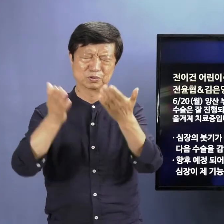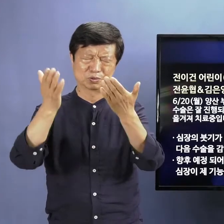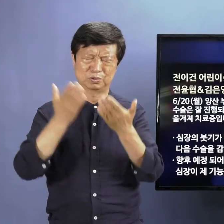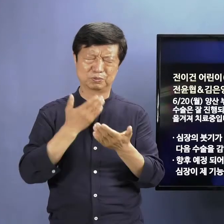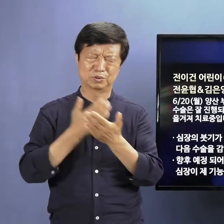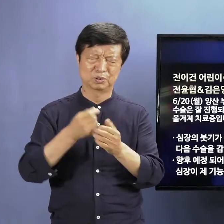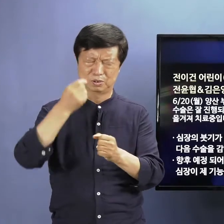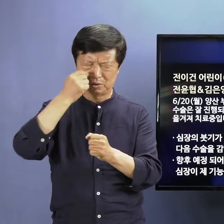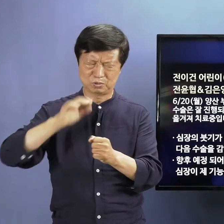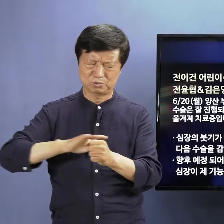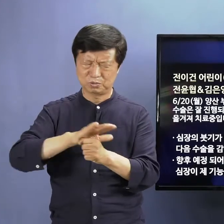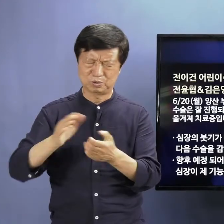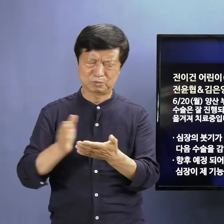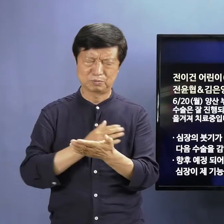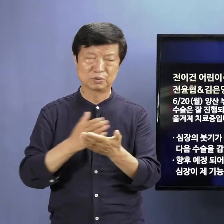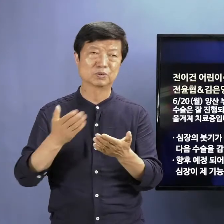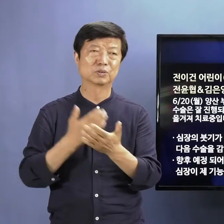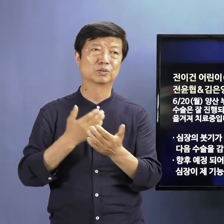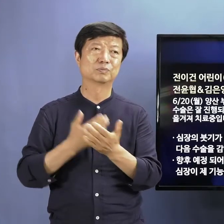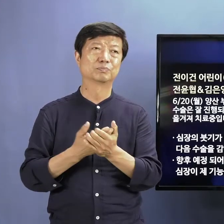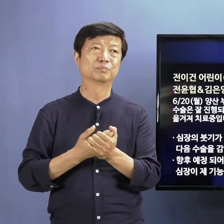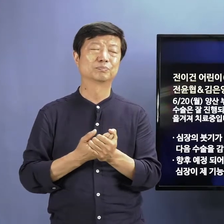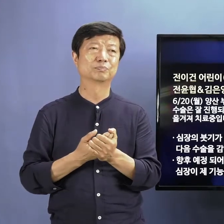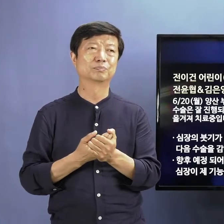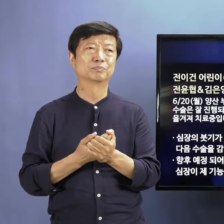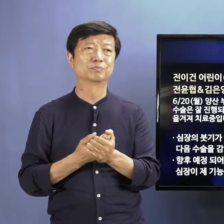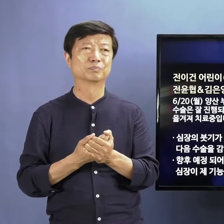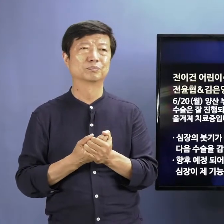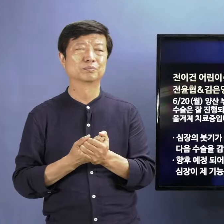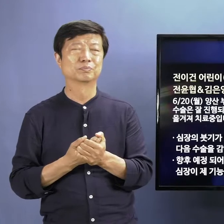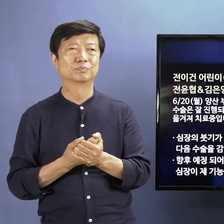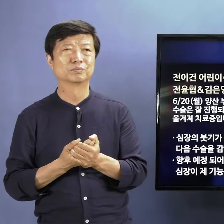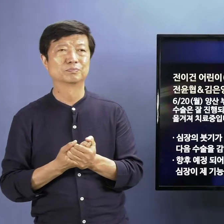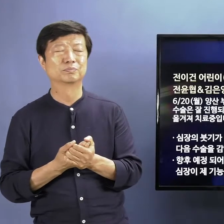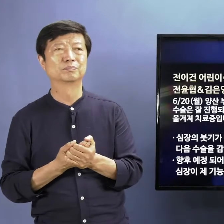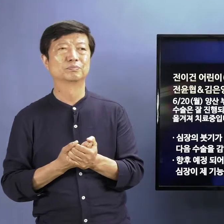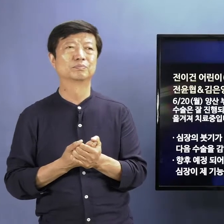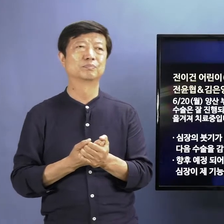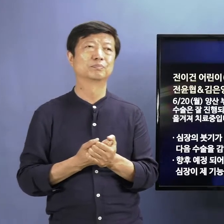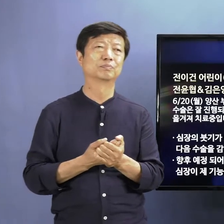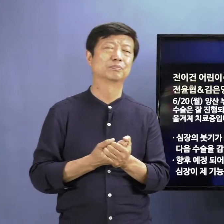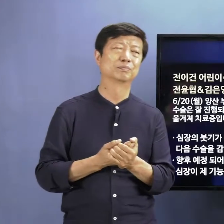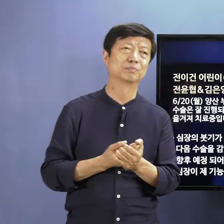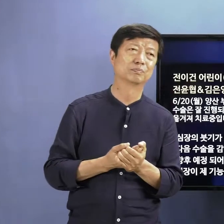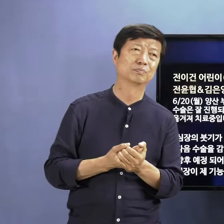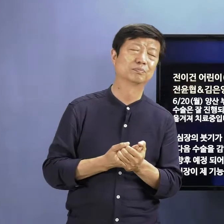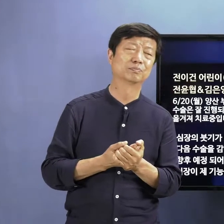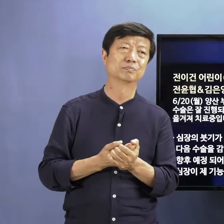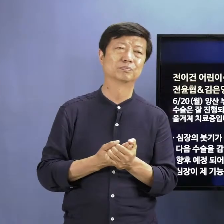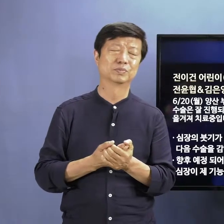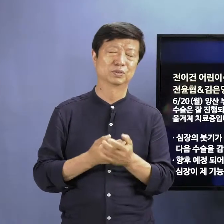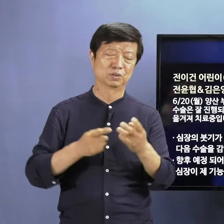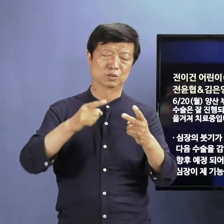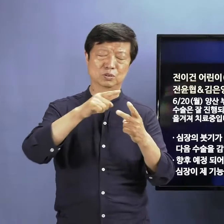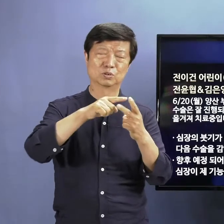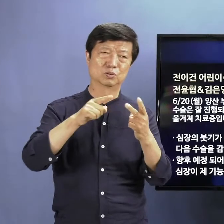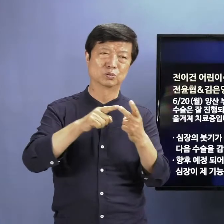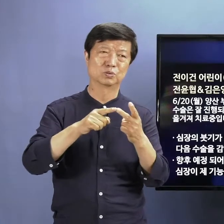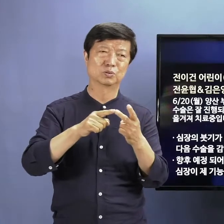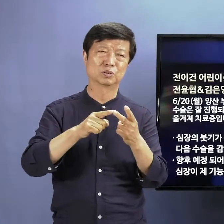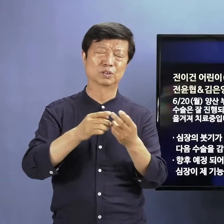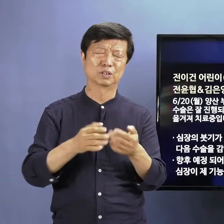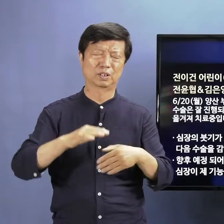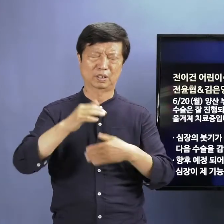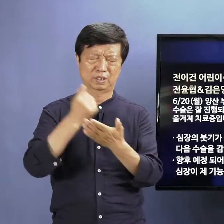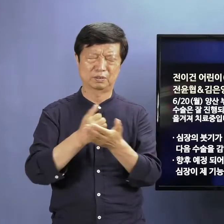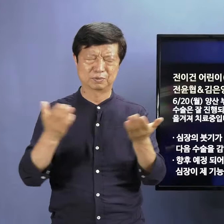또 향후 예정된 심장 수술 하나님의 은혜 가운데 잘 되어서 정말 조금도 어려움 없이 심장이 잘 기능할 수 있도록 우리 하나님의